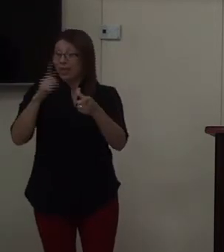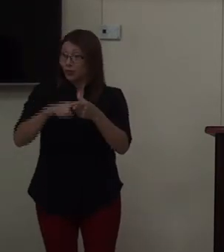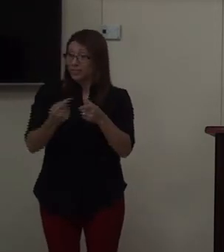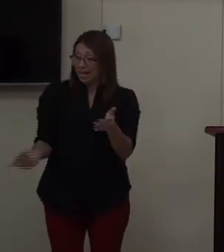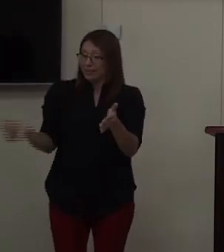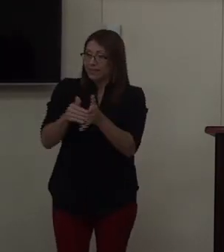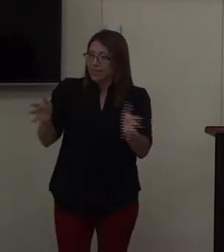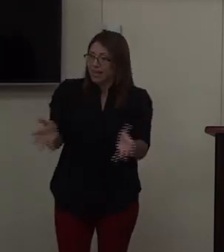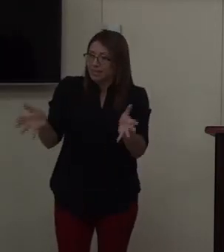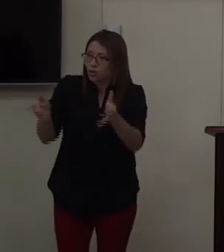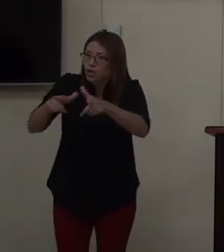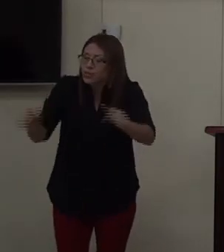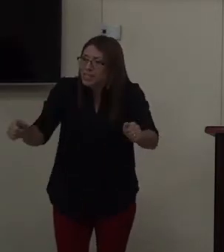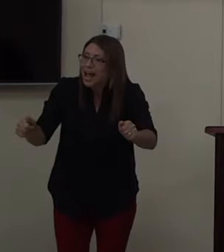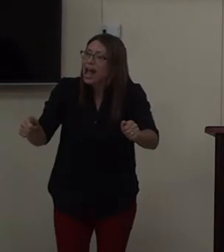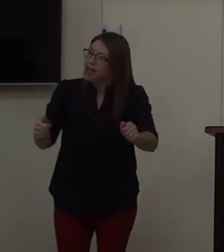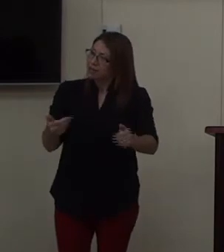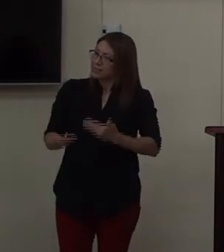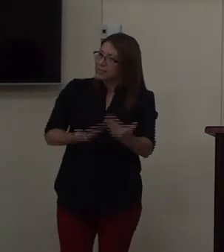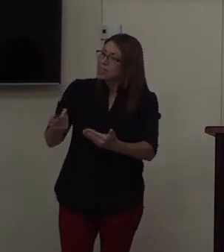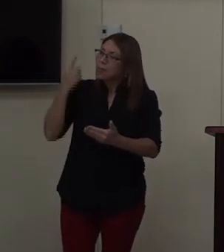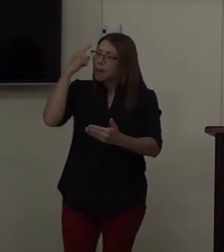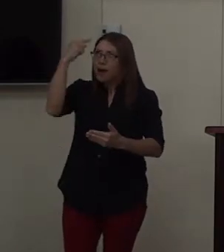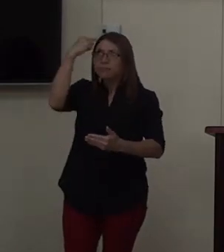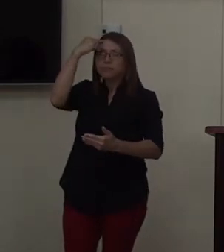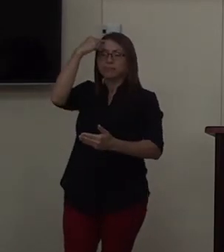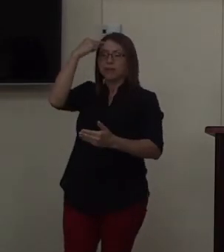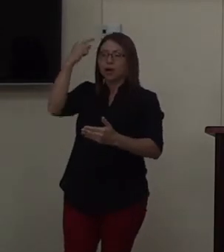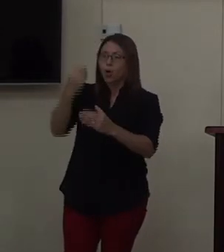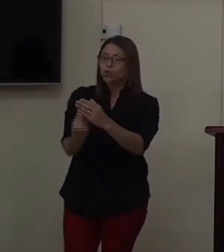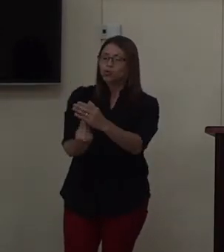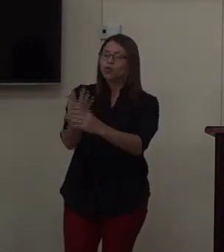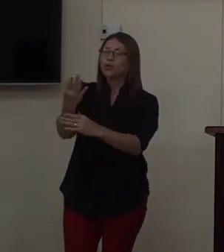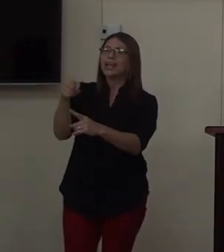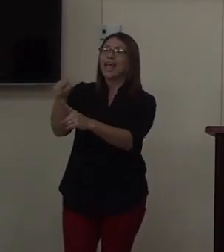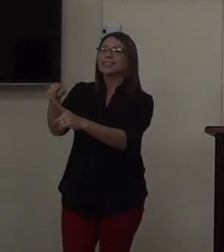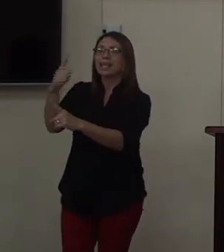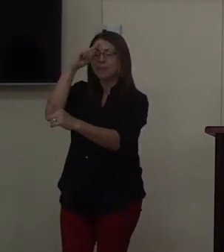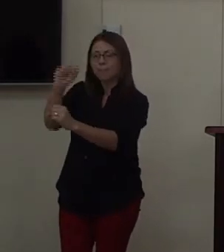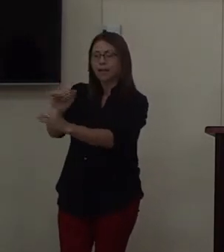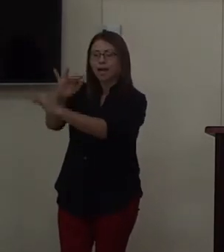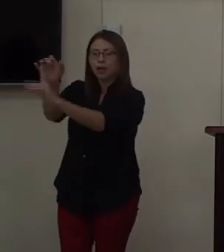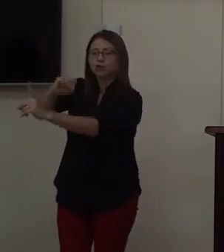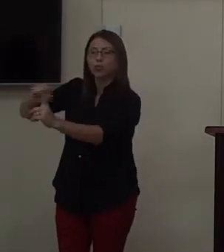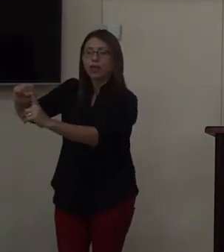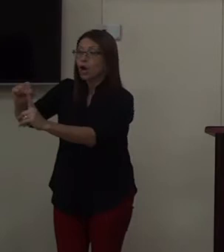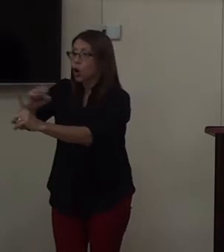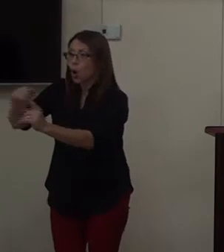sirve para construir ese imaginario de sociedad, de comunidad que ya no es, ¿verdad?